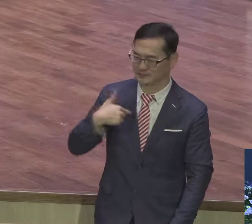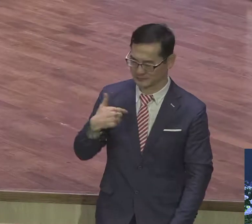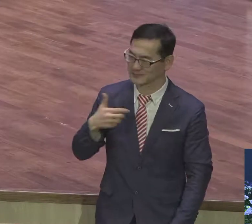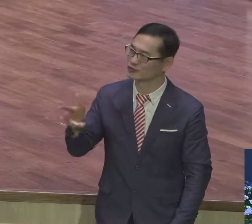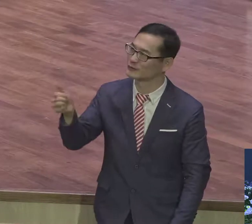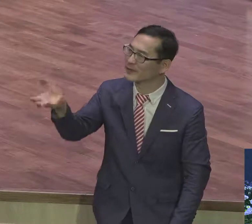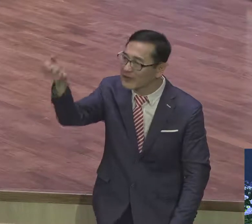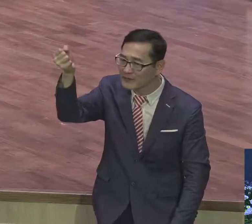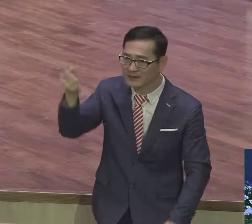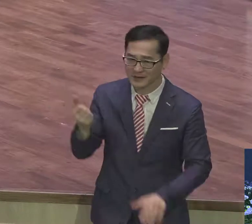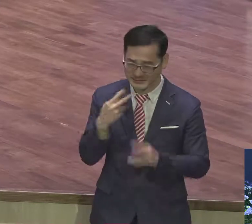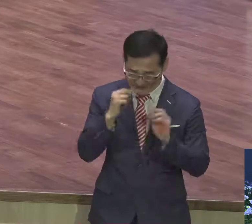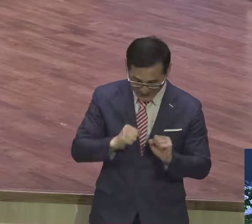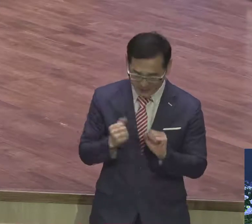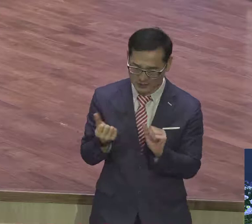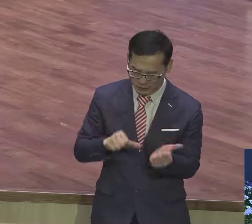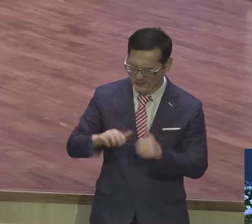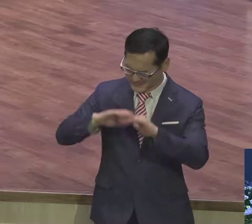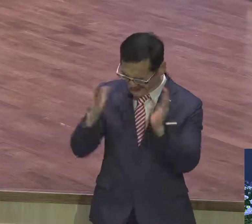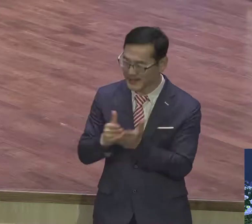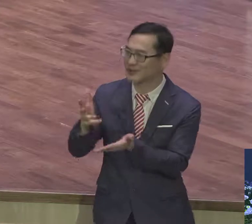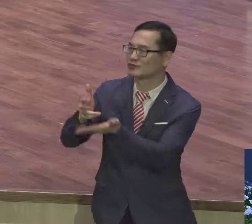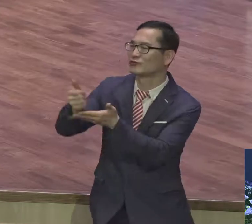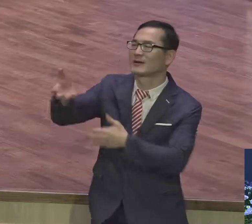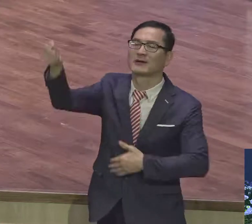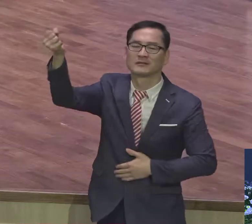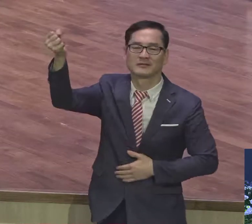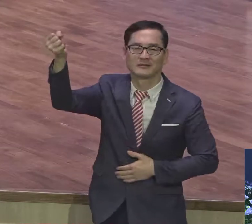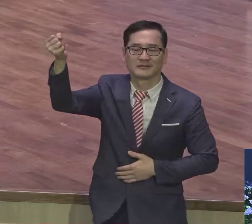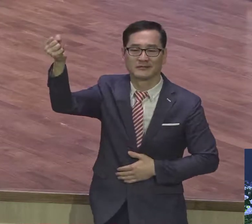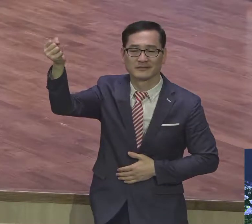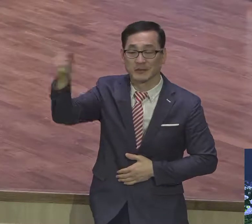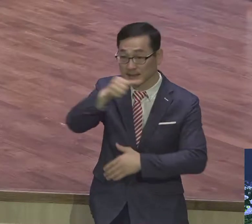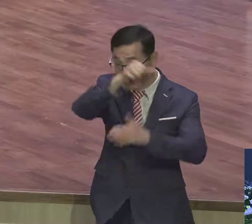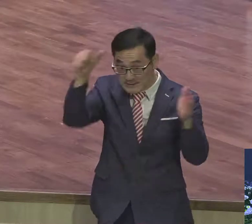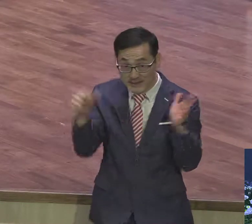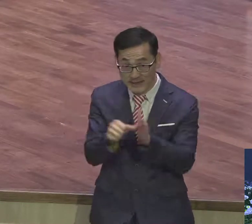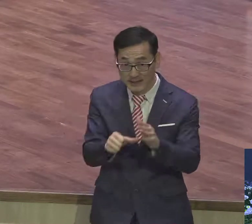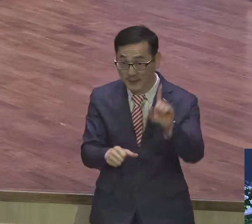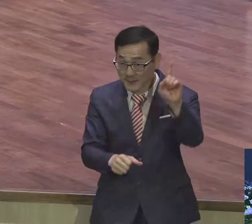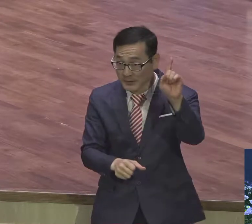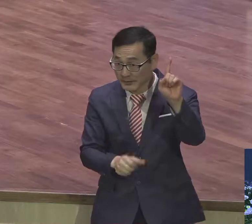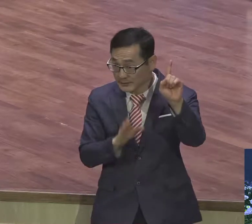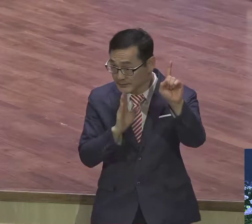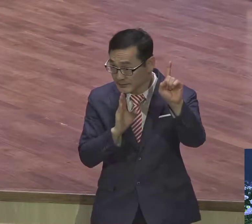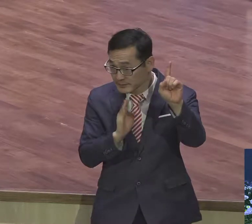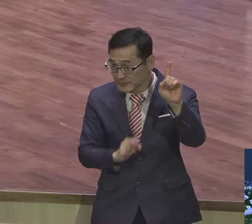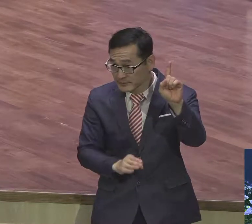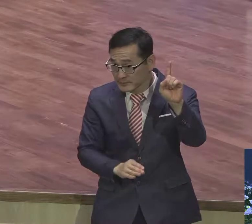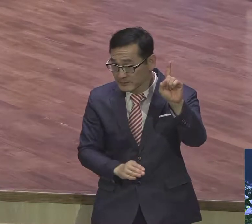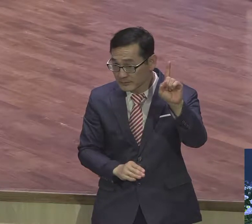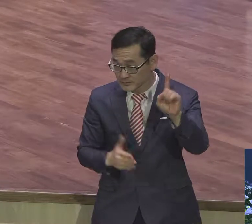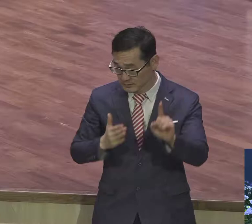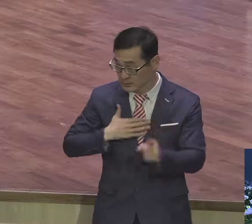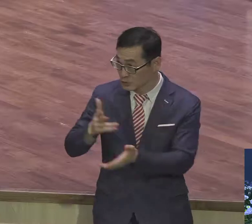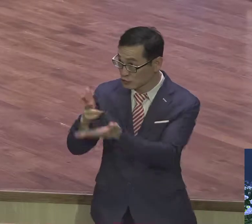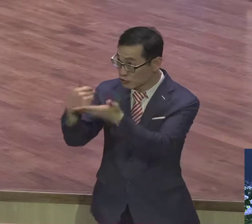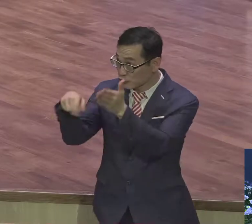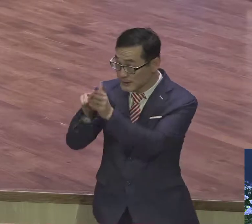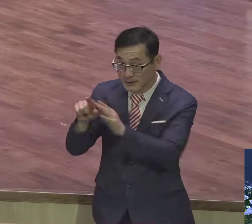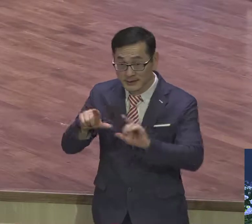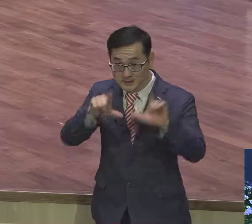주의 것 주의 것이다. 한번뿐인 인생 말이요. 주를 위해 산다는 것만큼